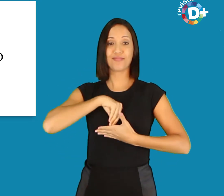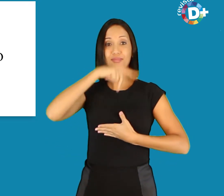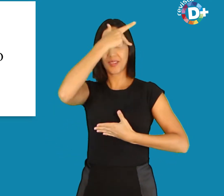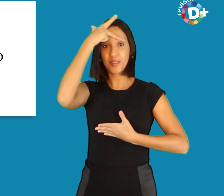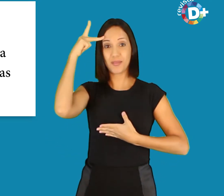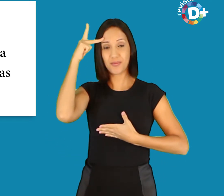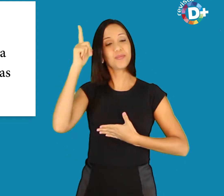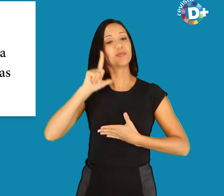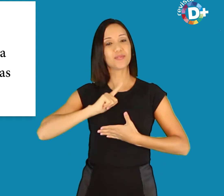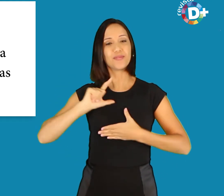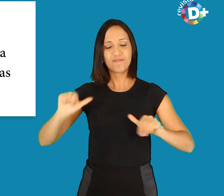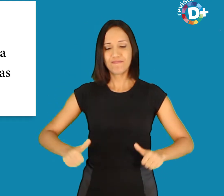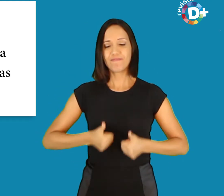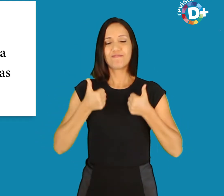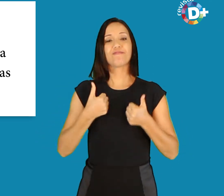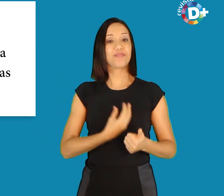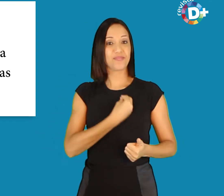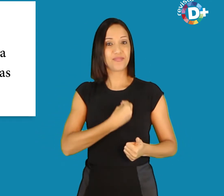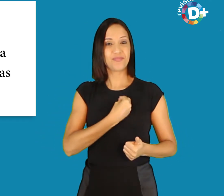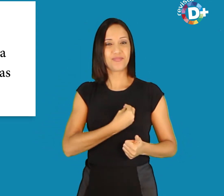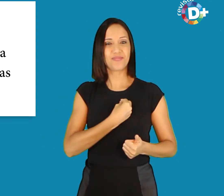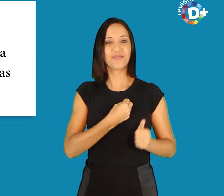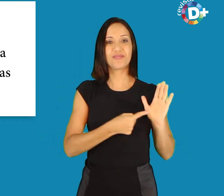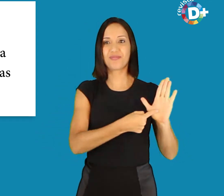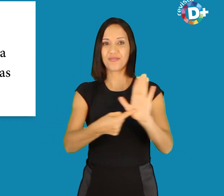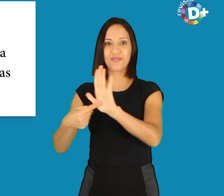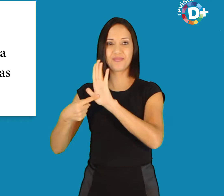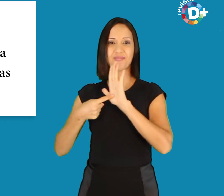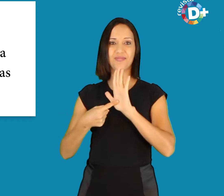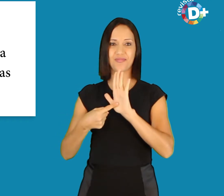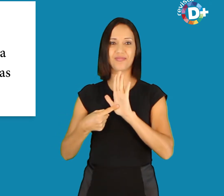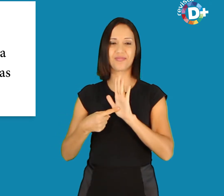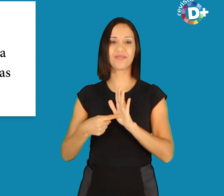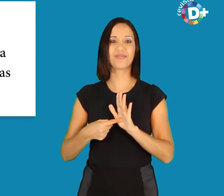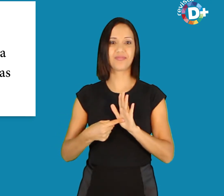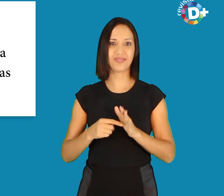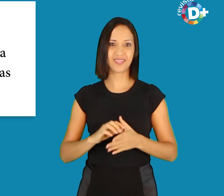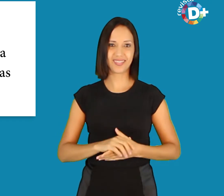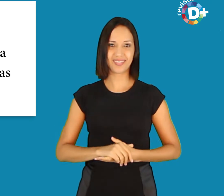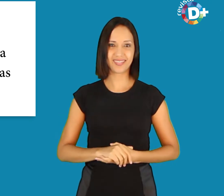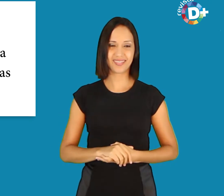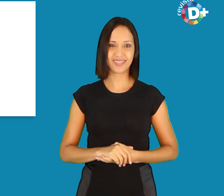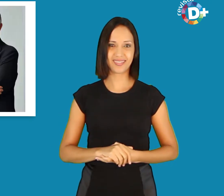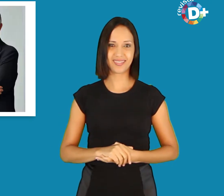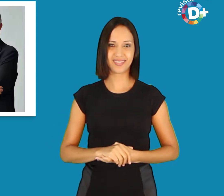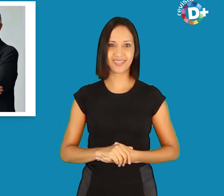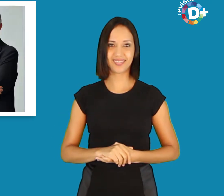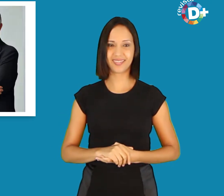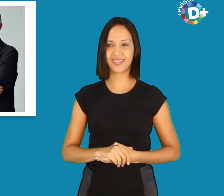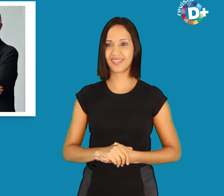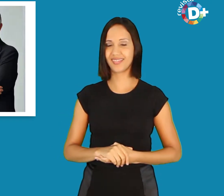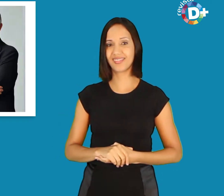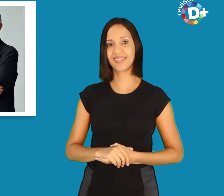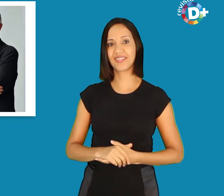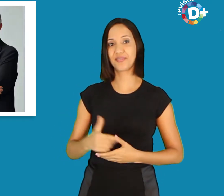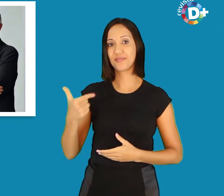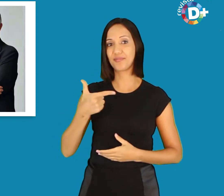natalina errei duas de 70 anos é paciente do doutor araci e têm a doença há 22